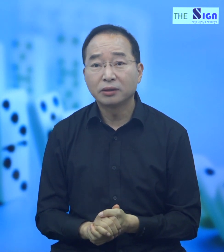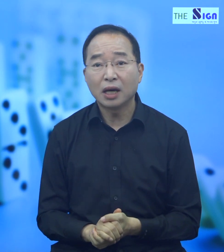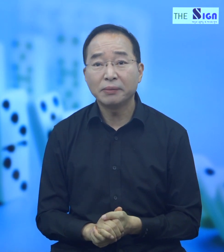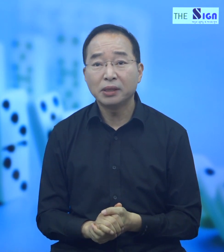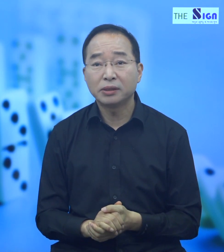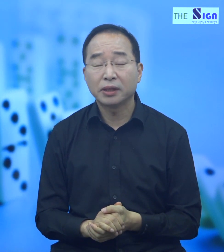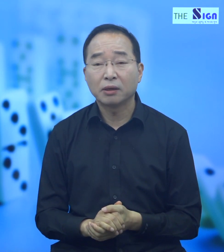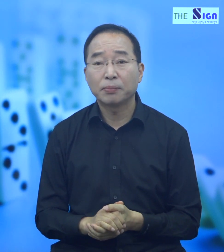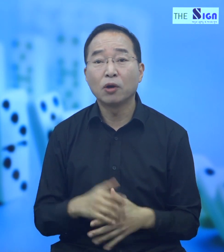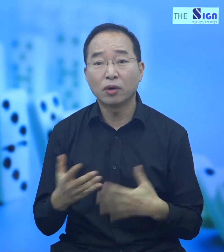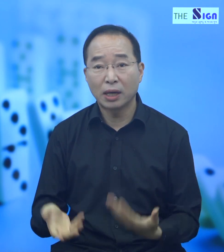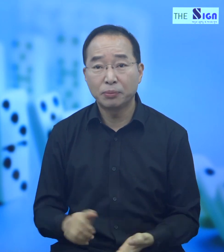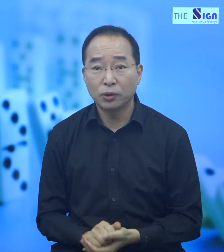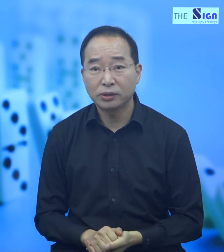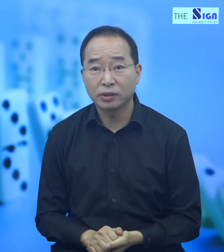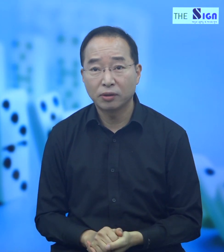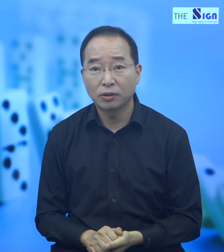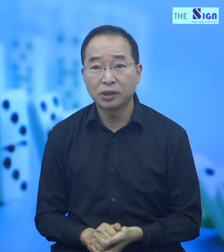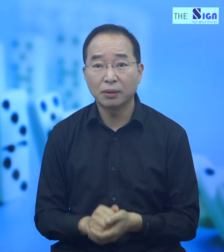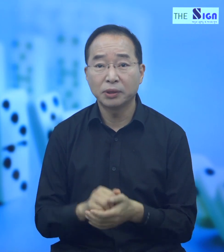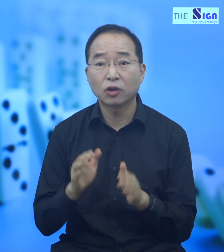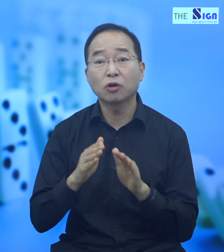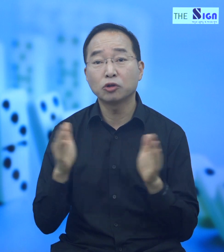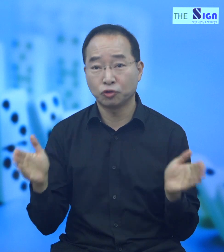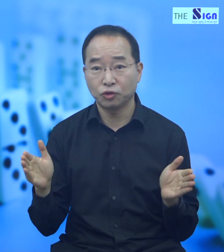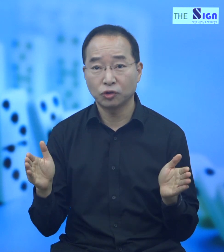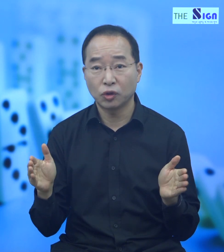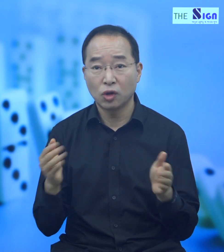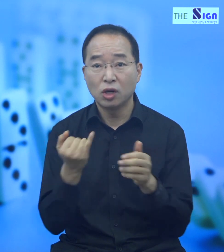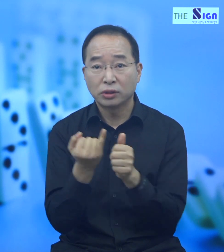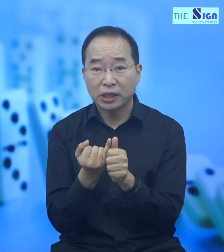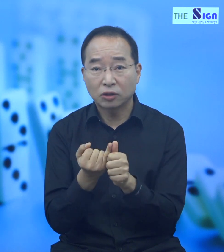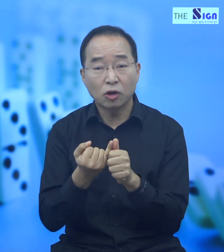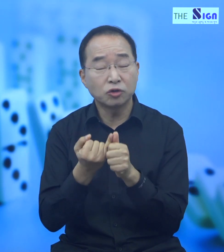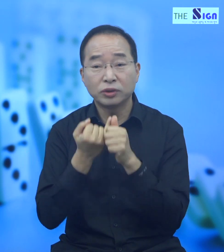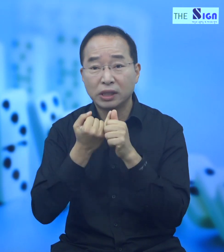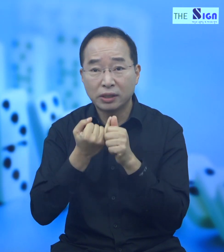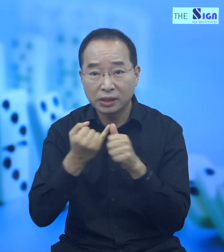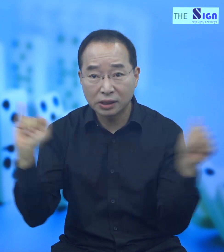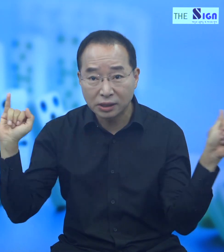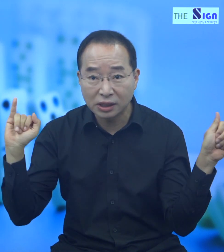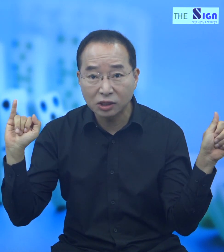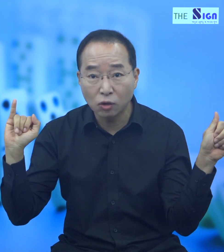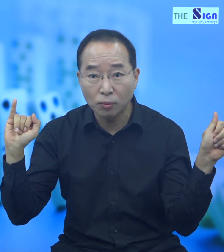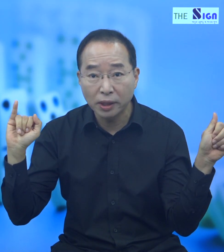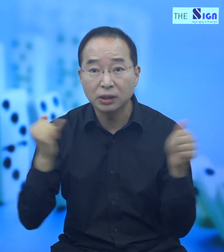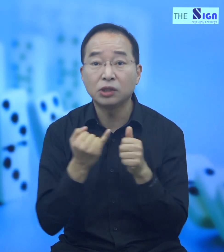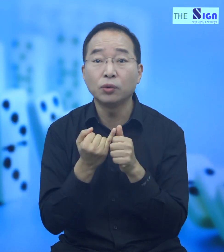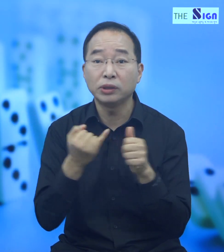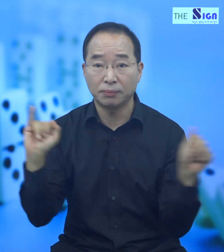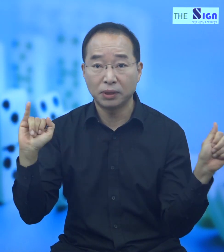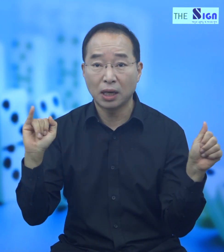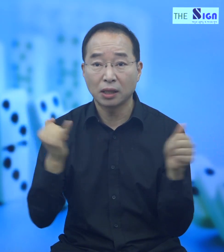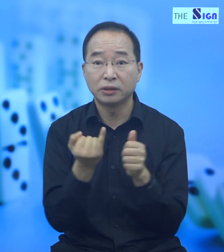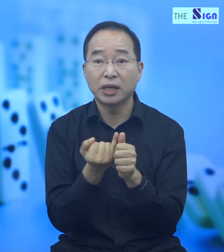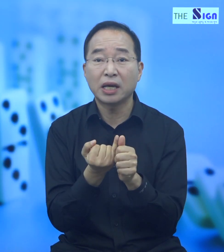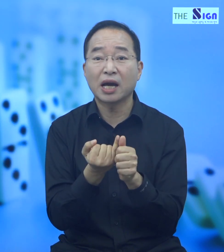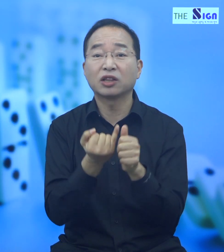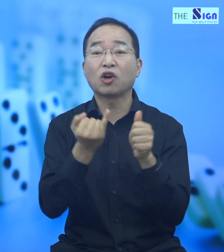다음에 이제 별거라는 표현이 있어요. 어떻게 하면 떨어져 주는 거죠. 자, 떨어지는데 이렇게 찢어 놓으면 이온이 됩니다. 근데 약간